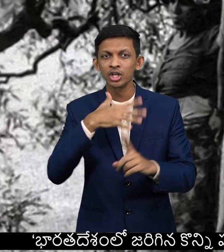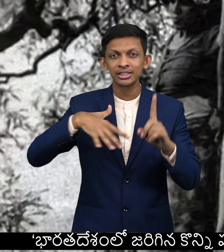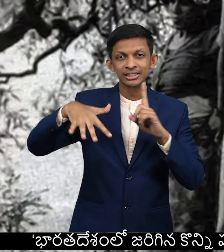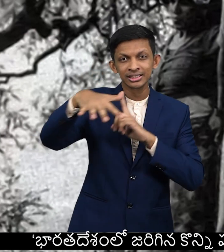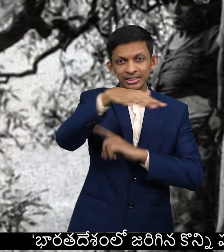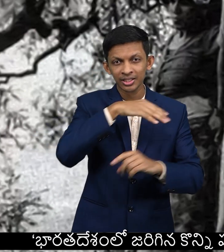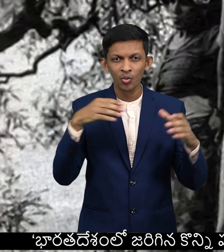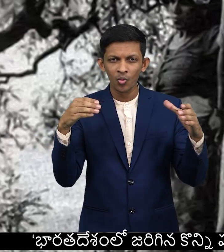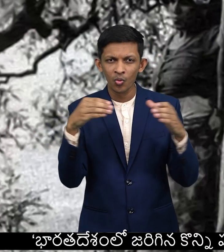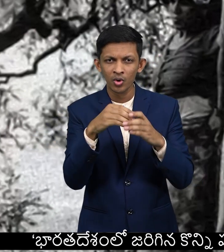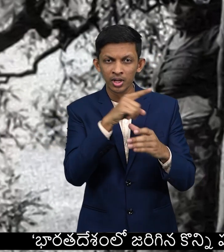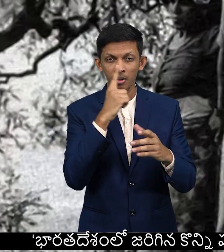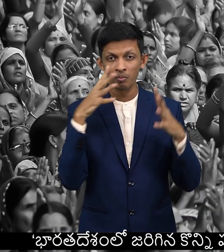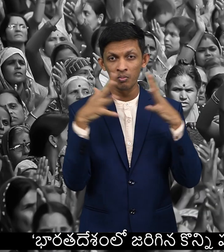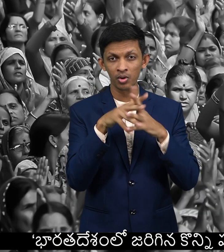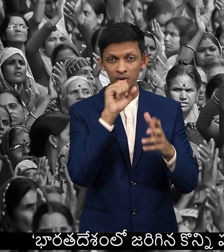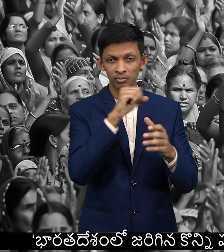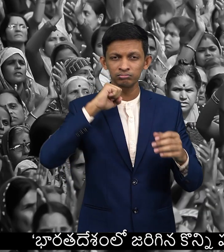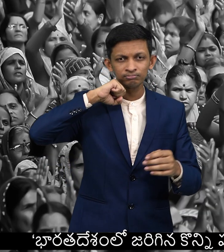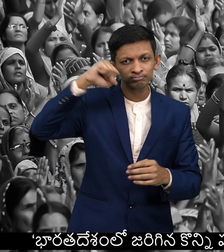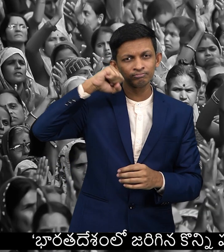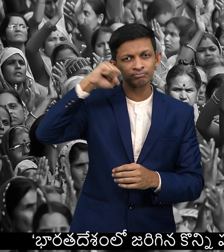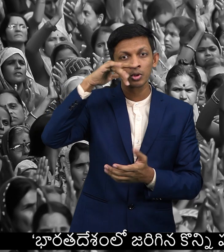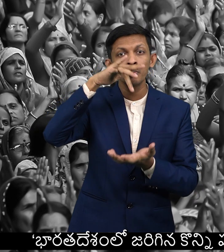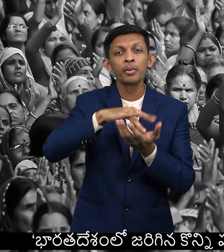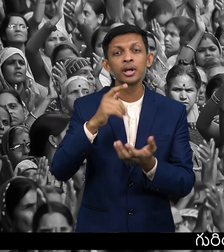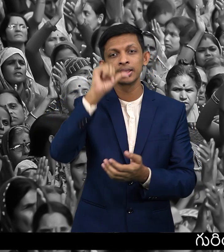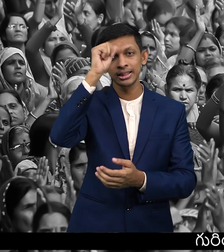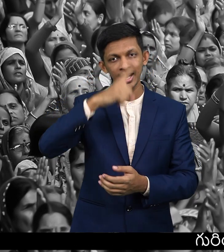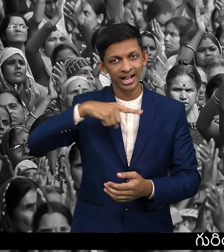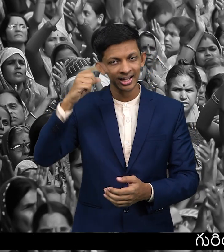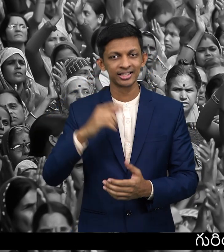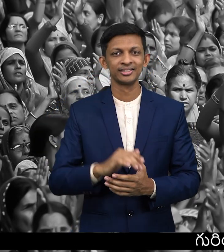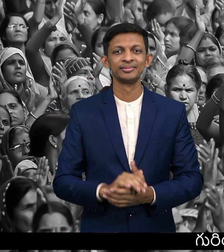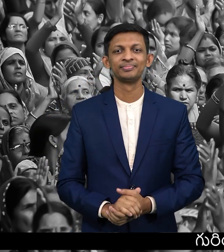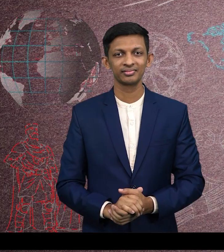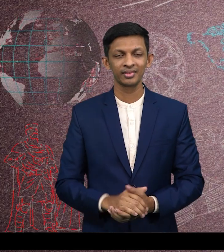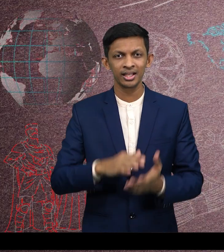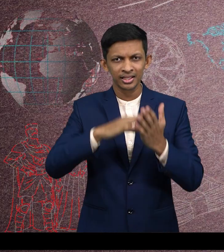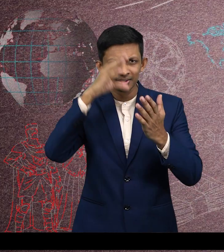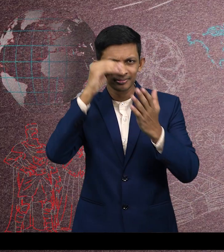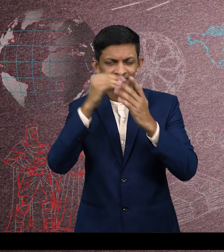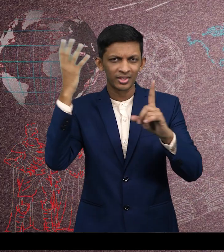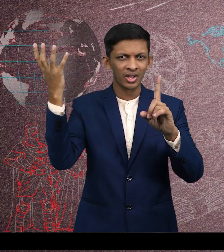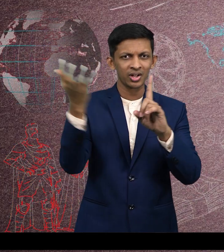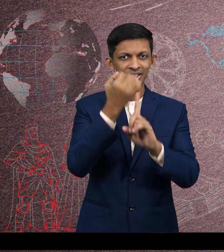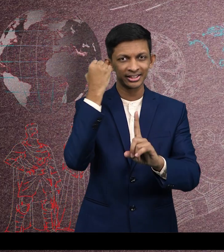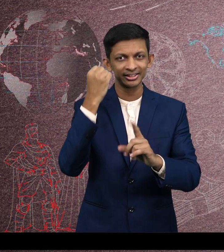భారతదేశంలో జరిగిన కొన్ని పర్యావరణ ఉద్యమాలు మరియు మహిళా ఉద్యమాల గురించి తెలుసుకోబోతున్నాం. అభ్యాస